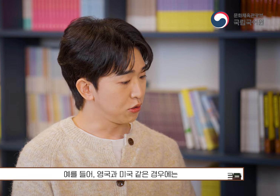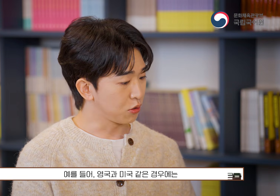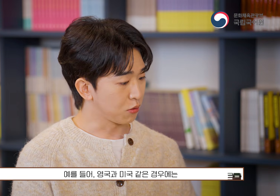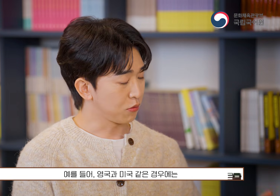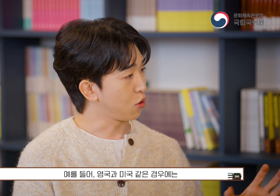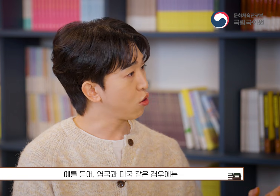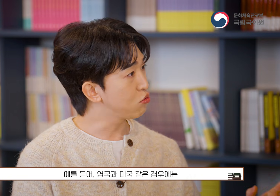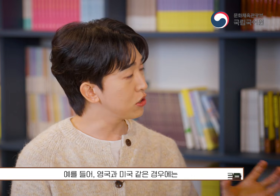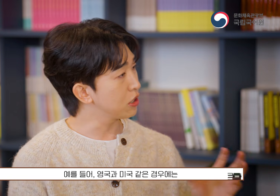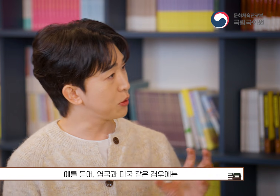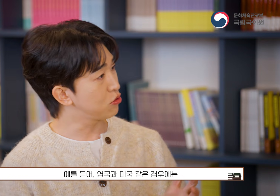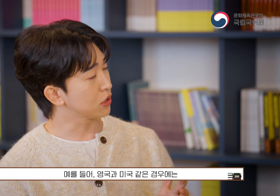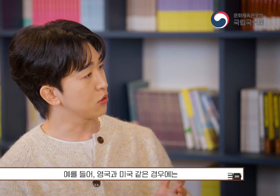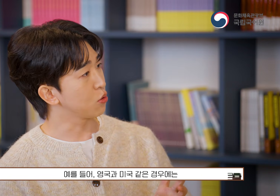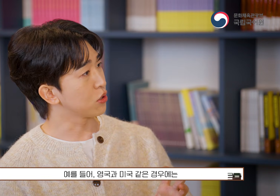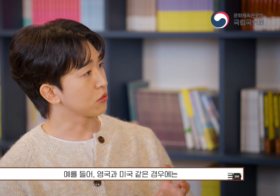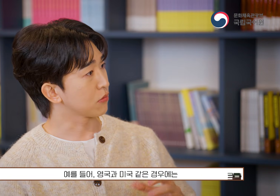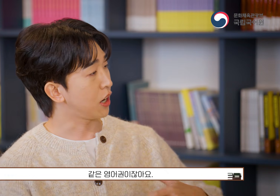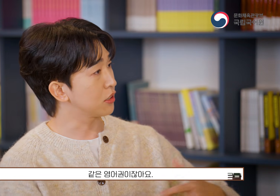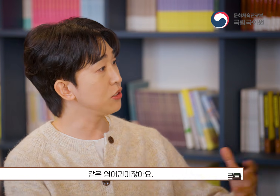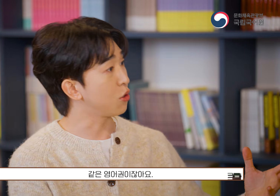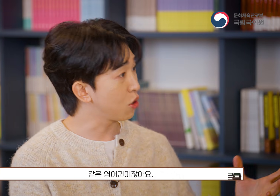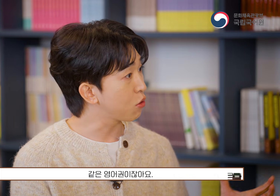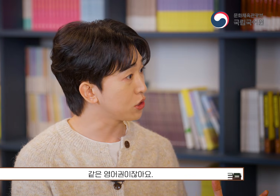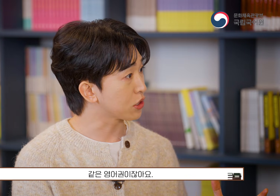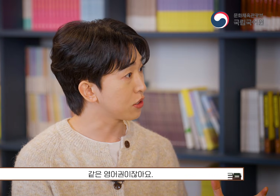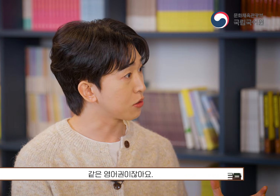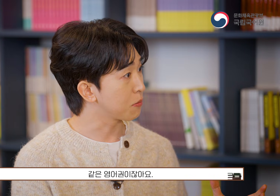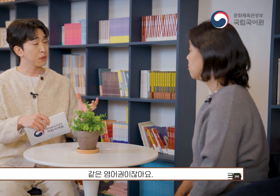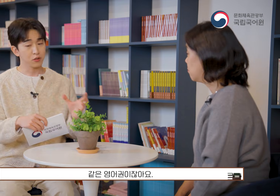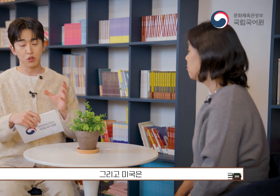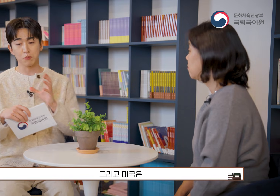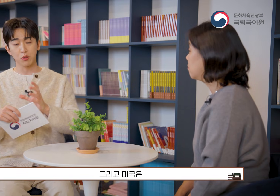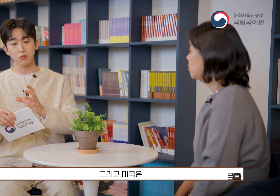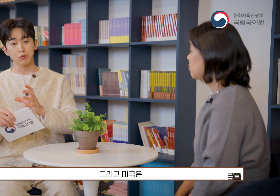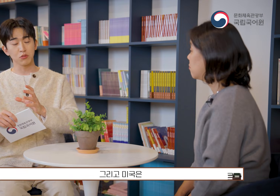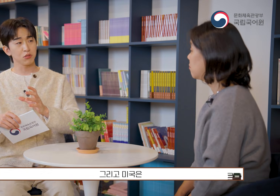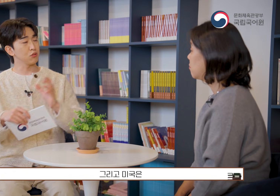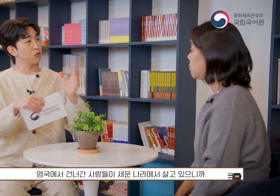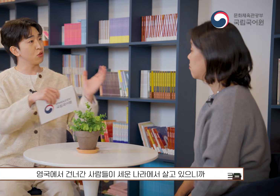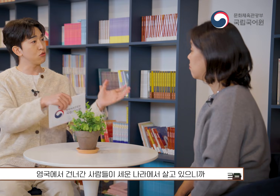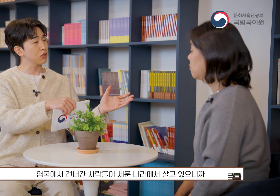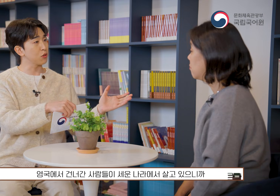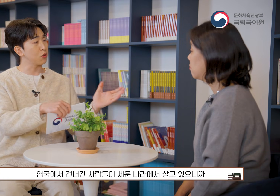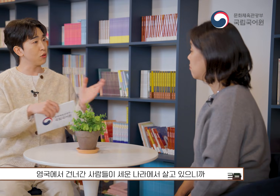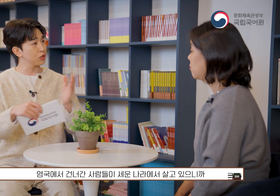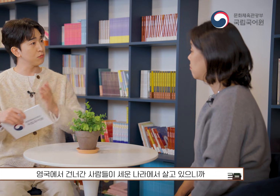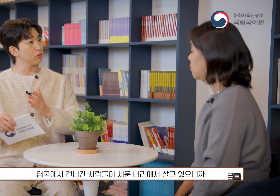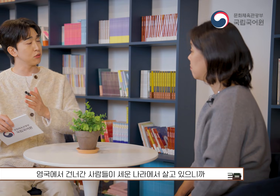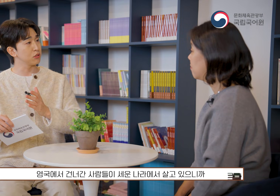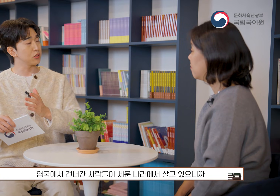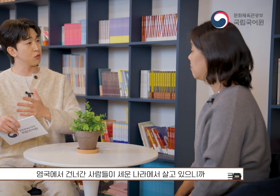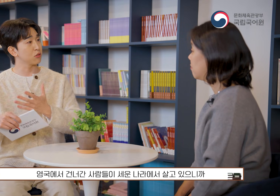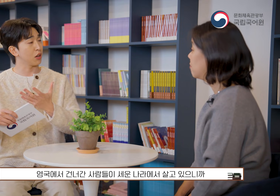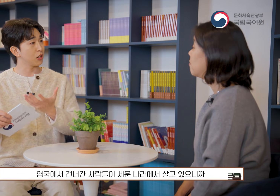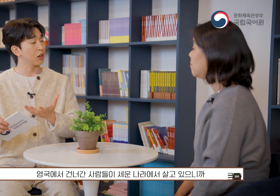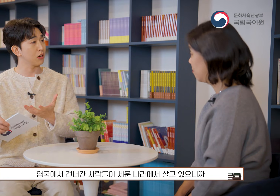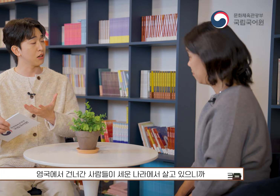들어 영국이랑 미국 같은 경우에는 같은 영어권이잖아요. 그리고 미국 분들은 영국에서 건너가신 분들이 세운 나라에서